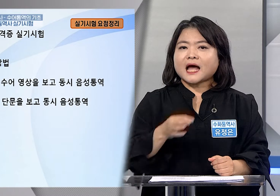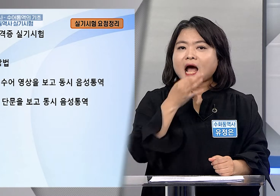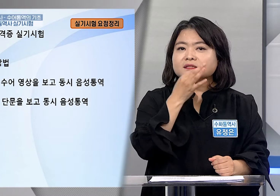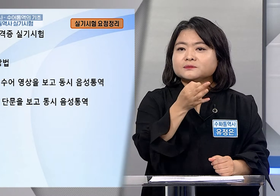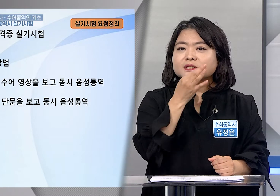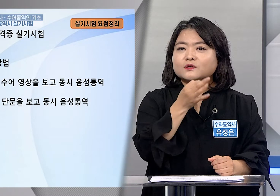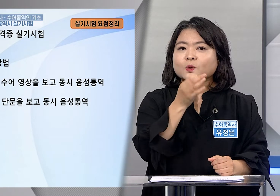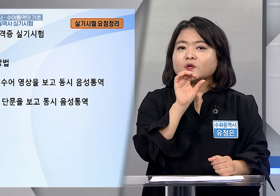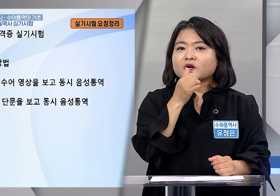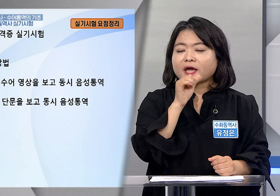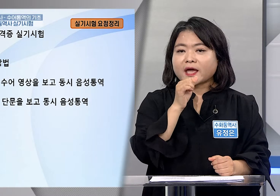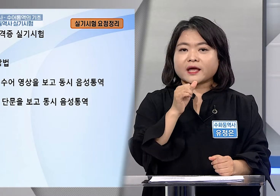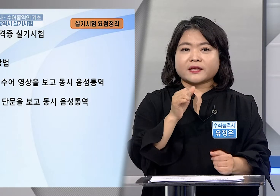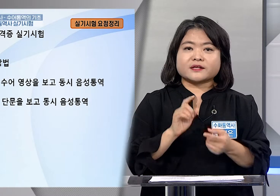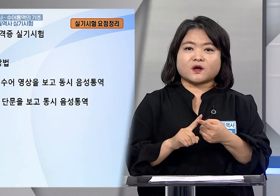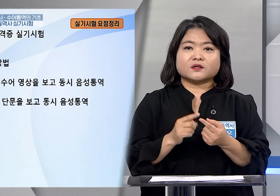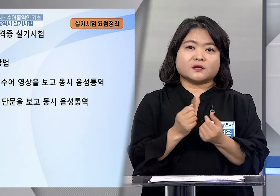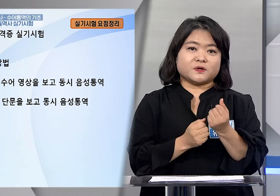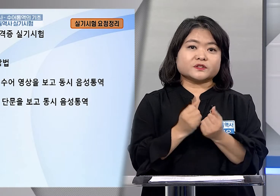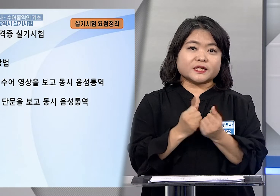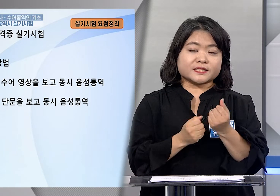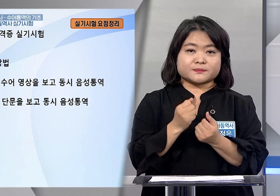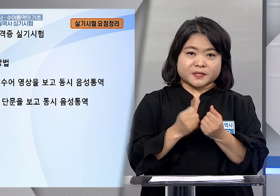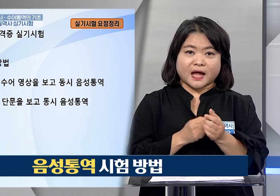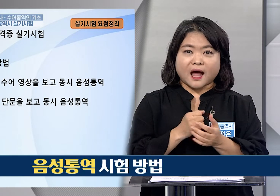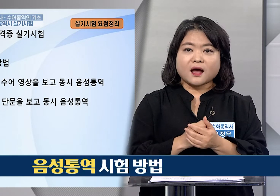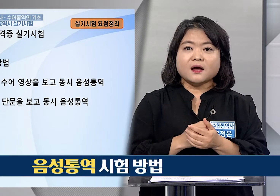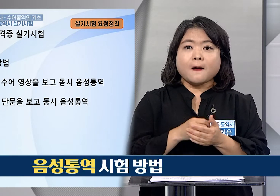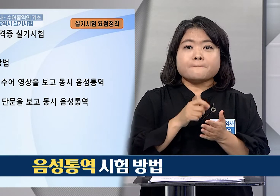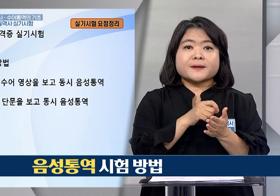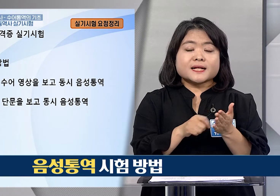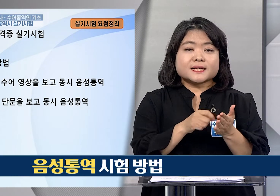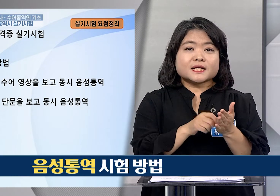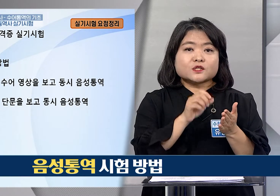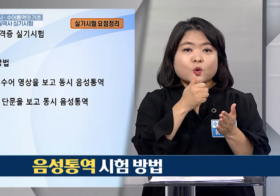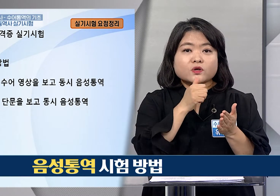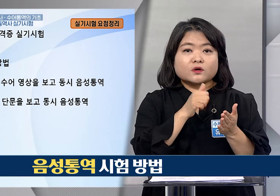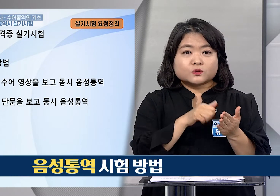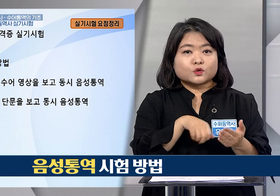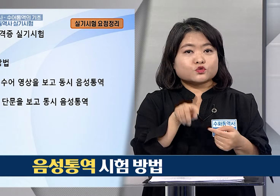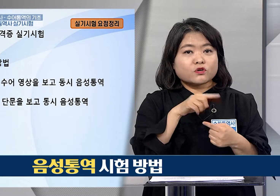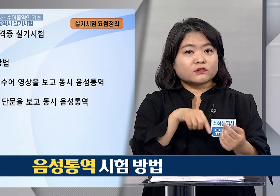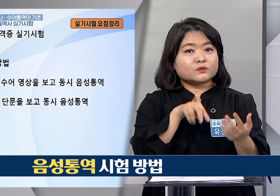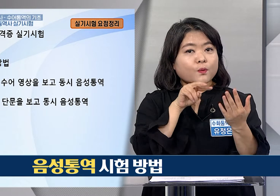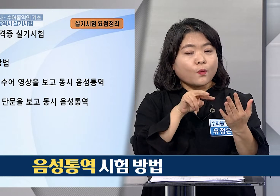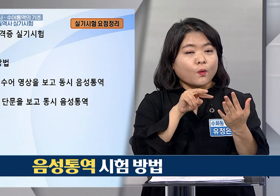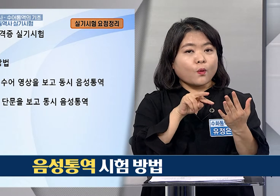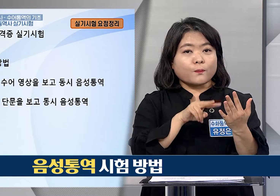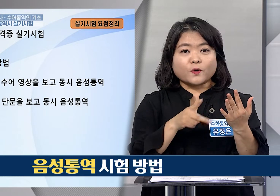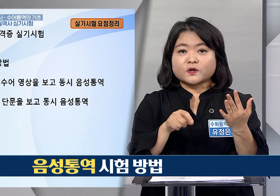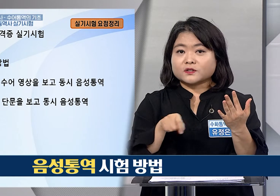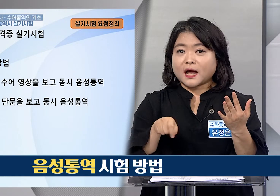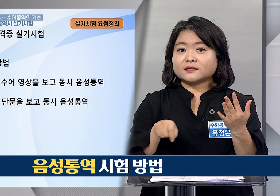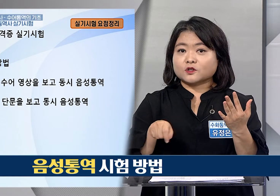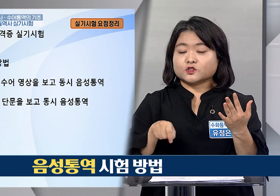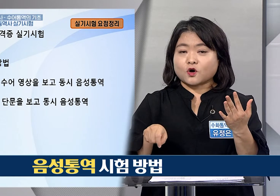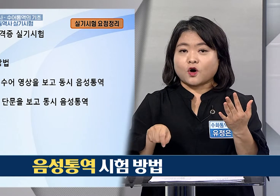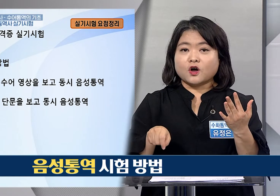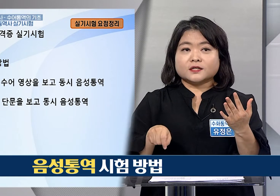자, 음성 통역에 대해서 설명드리겠습니다. 필기 통역도 수어를 보고 번역을 하는 거죠. 근데